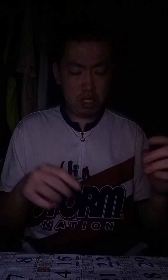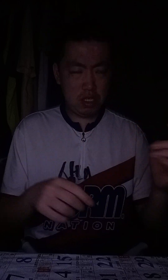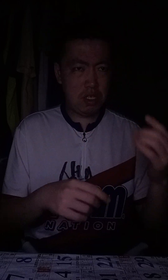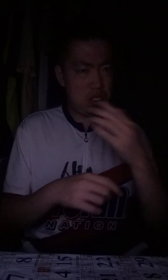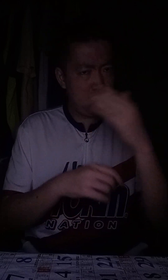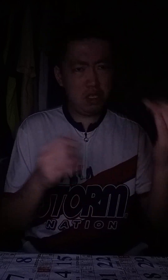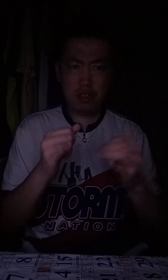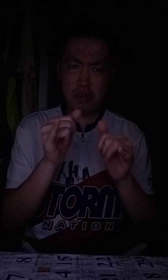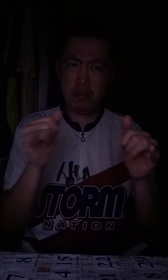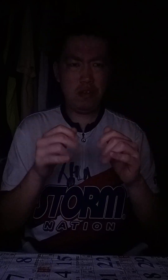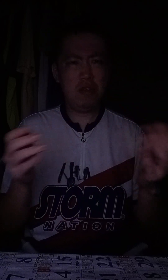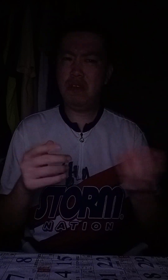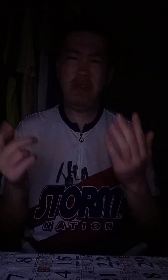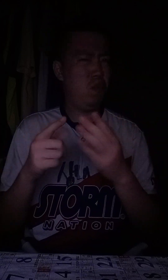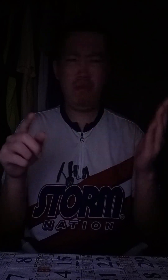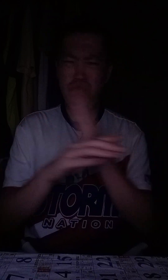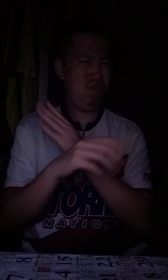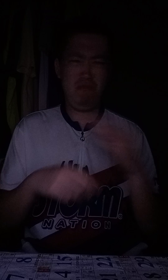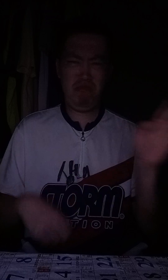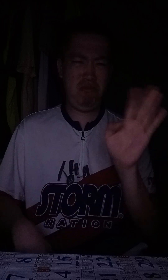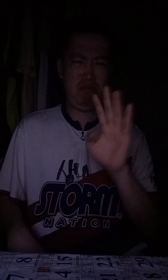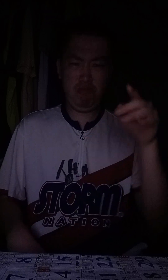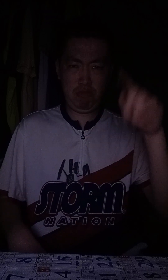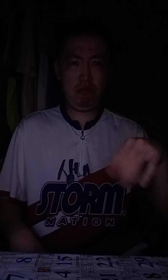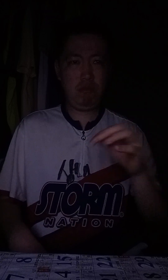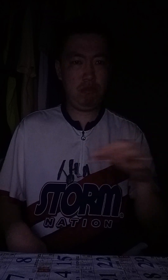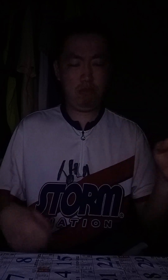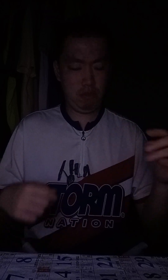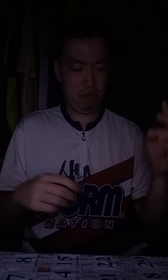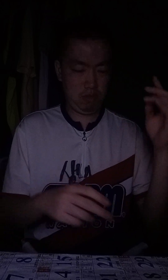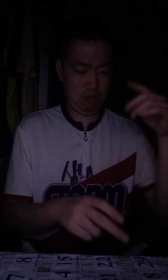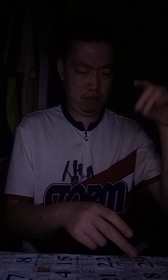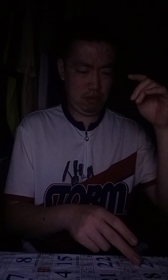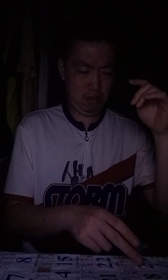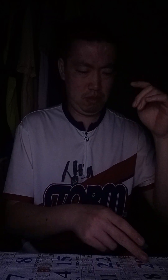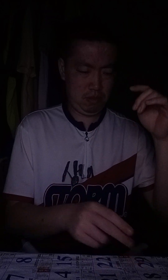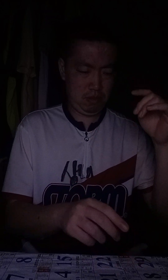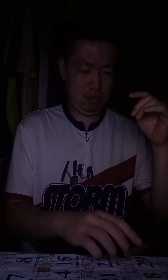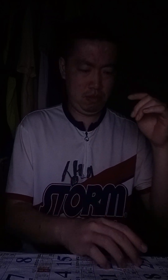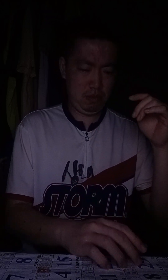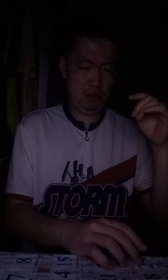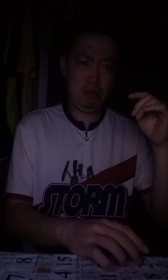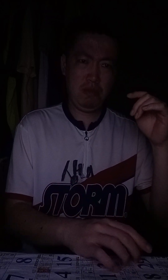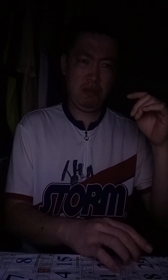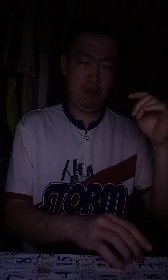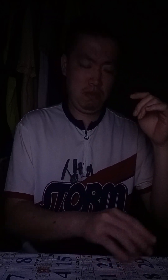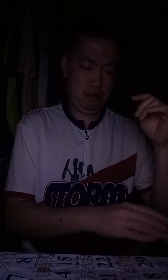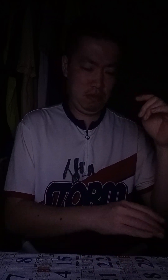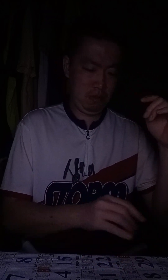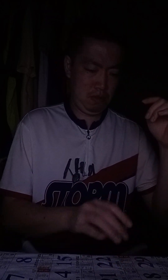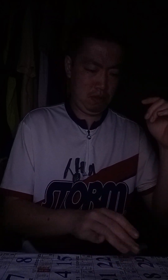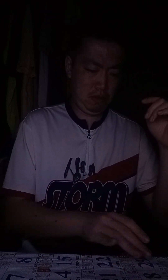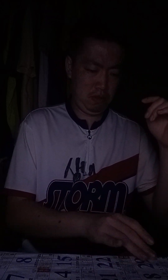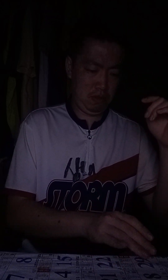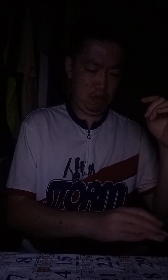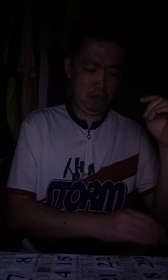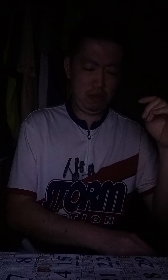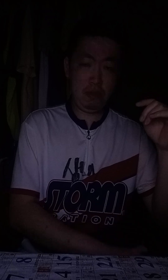사람이 불안해서 못 살아요. 여기 너무 사고가 많이 나서 엉망진창입니다. 경찰과